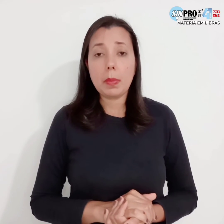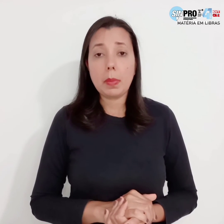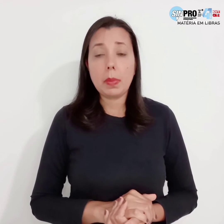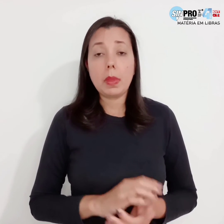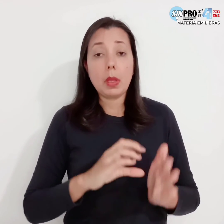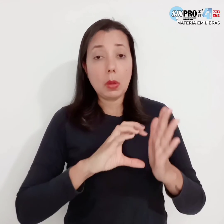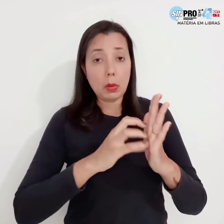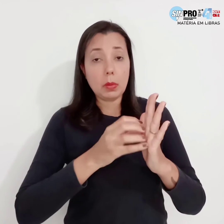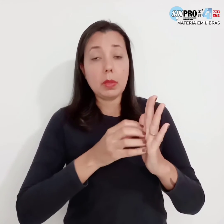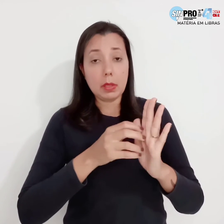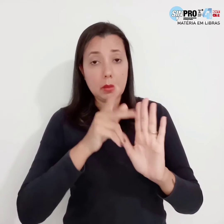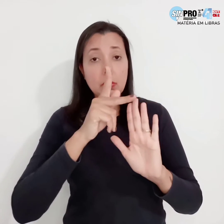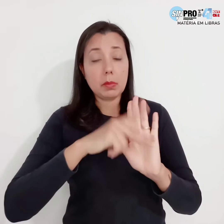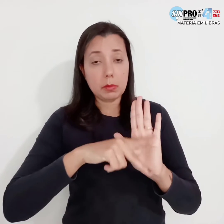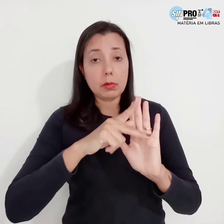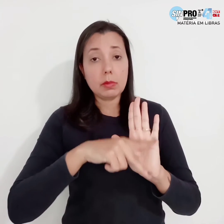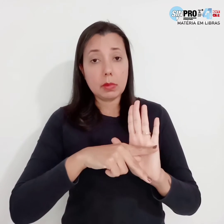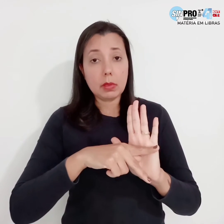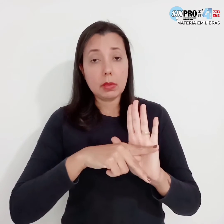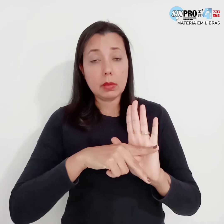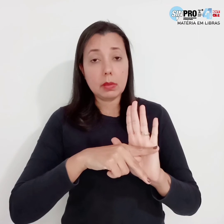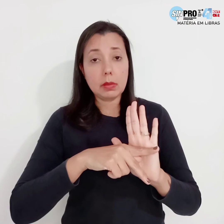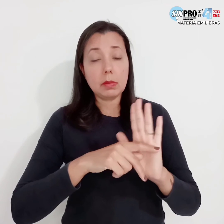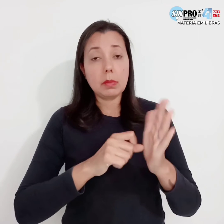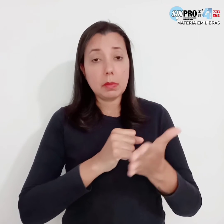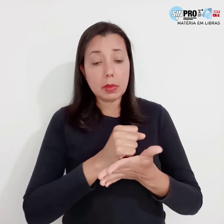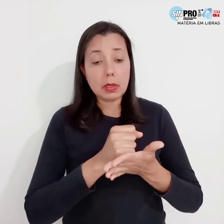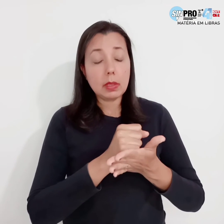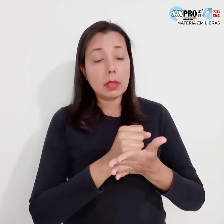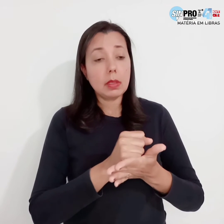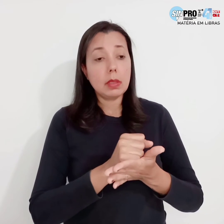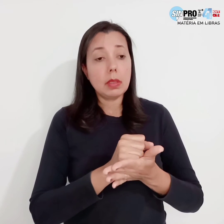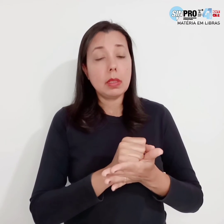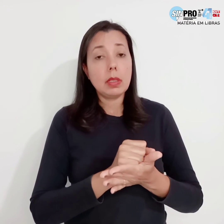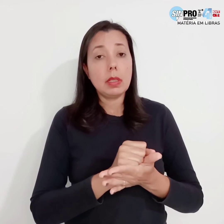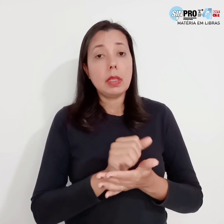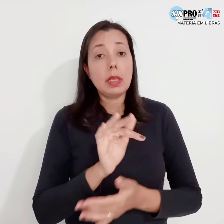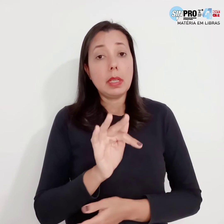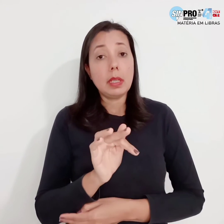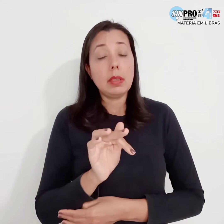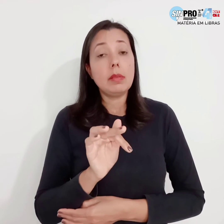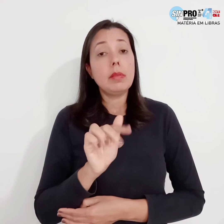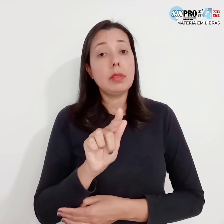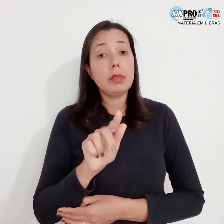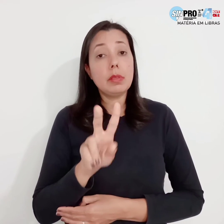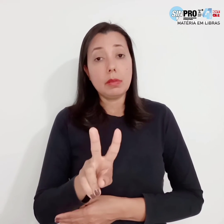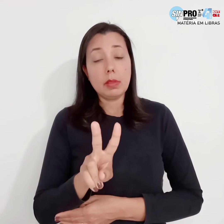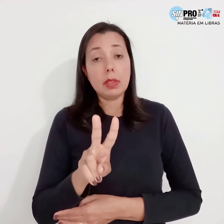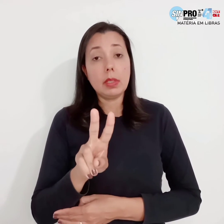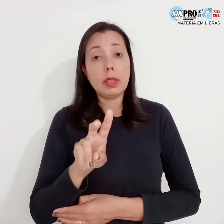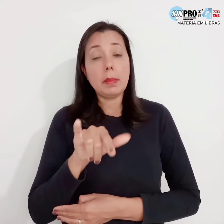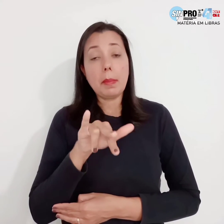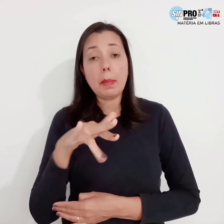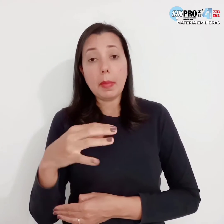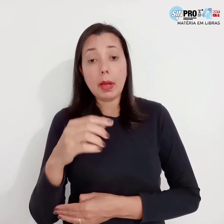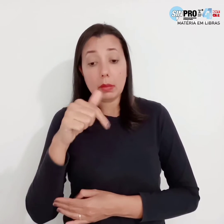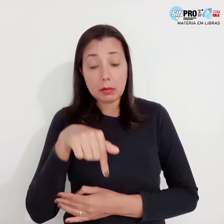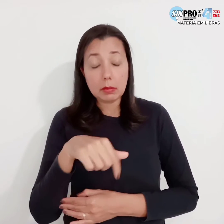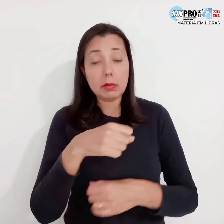Dados projetados pela Fundação Getúlio Vargas em março deste ano dão